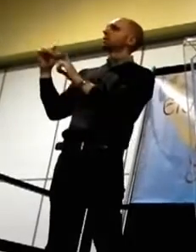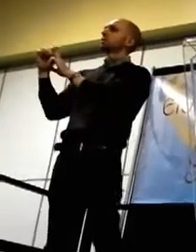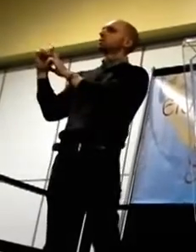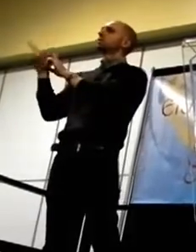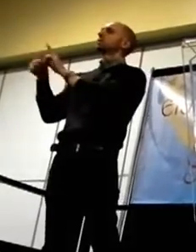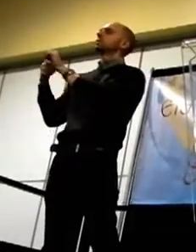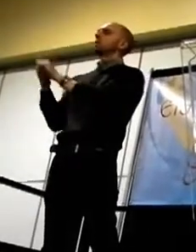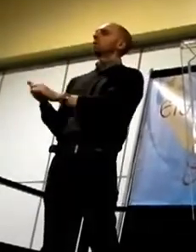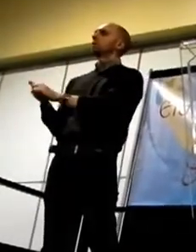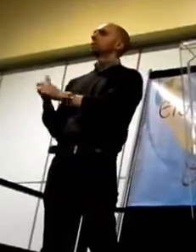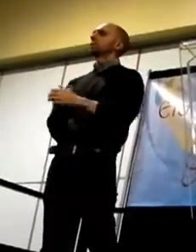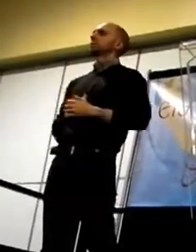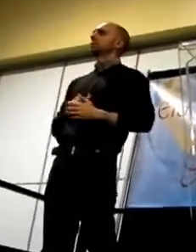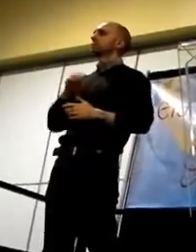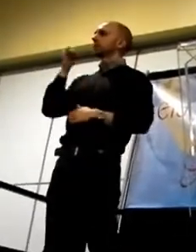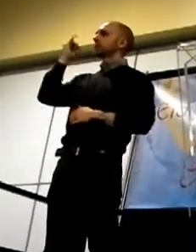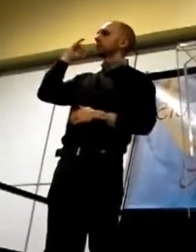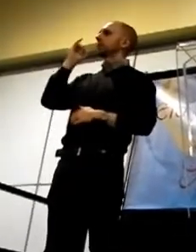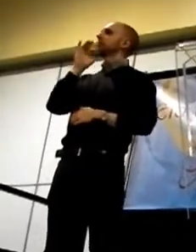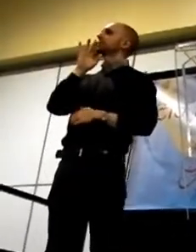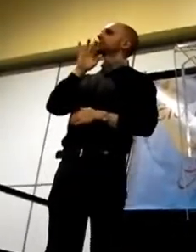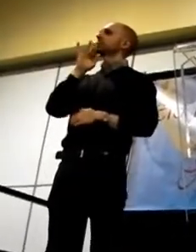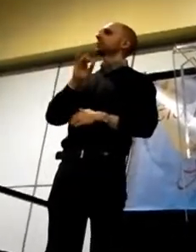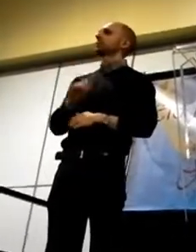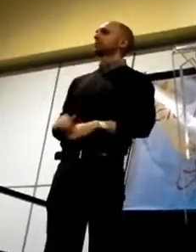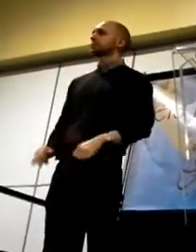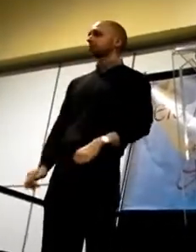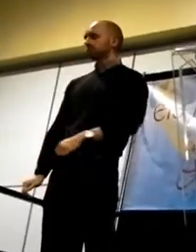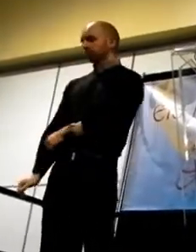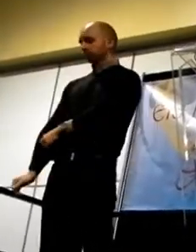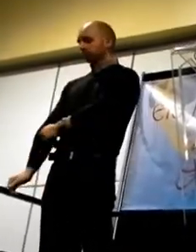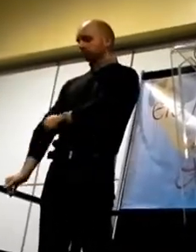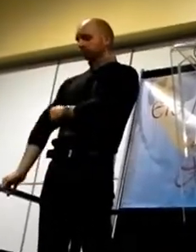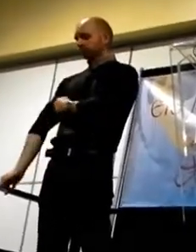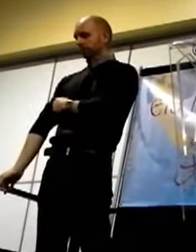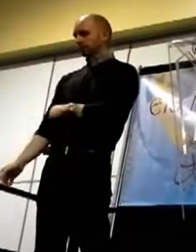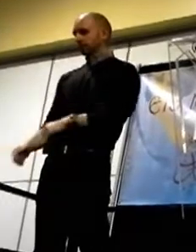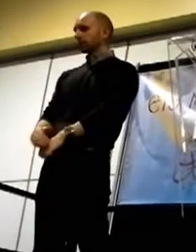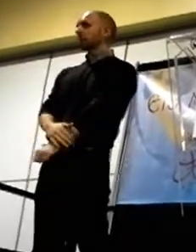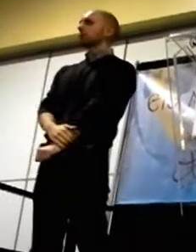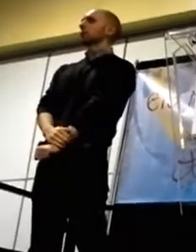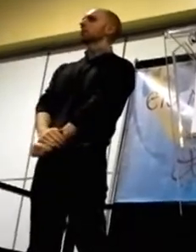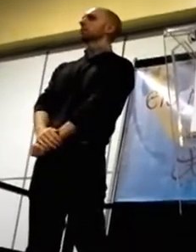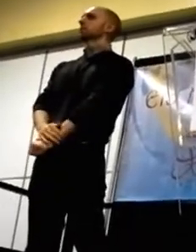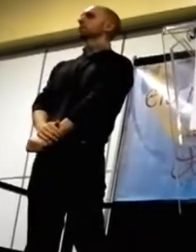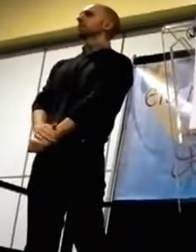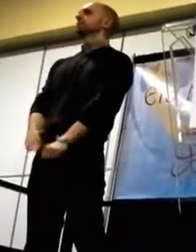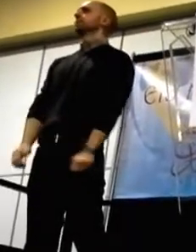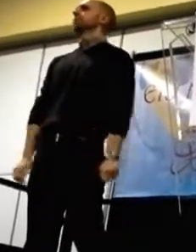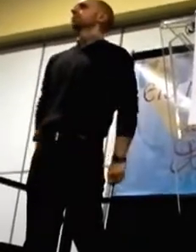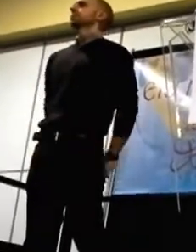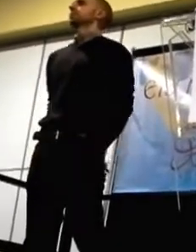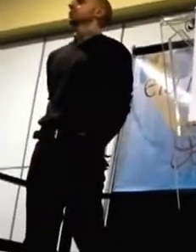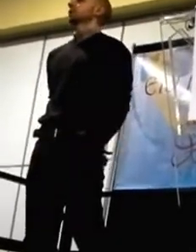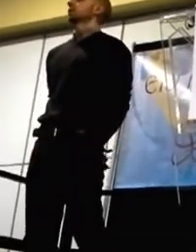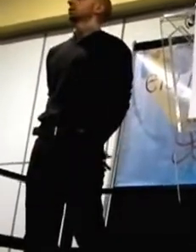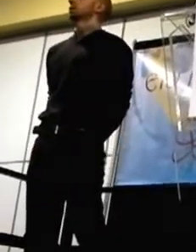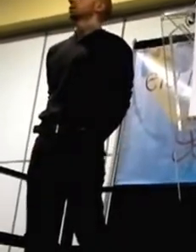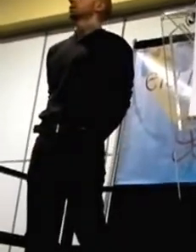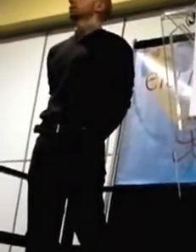لَقَدْ جَاءَكُمْ مِنَ اللَّهِ نُورٌ وَكِتَابٌ مُبِينٌ. Allah subhanahu wa ta'ala says in the Quran,